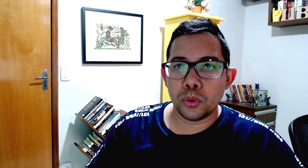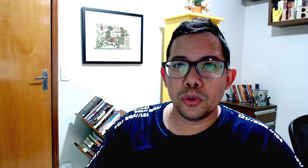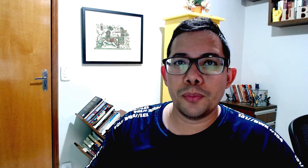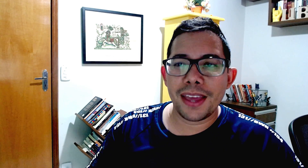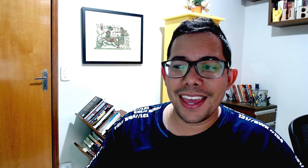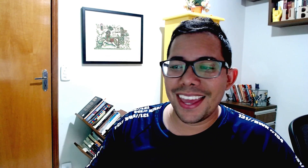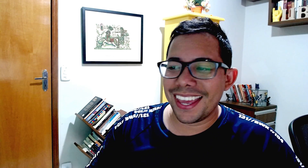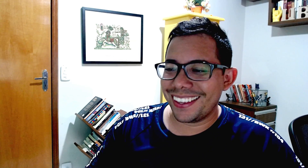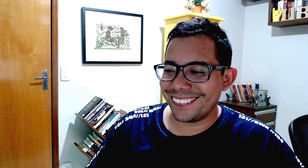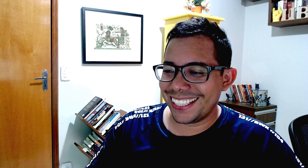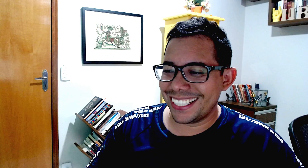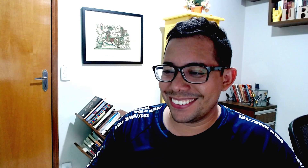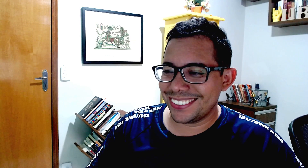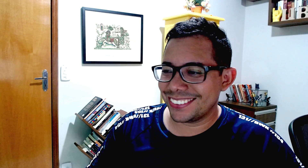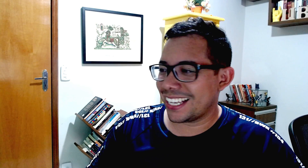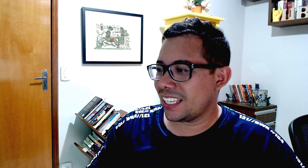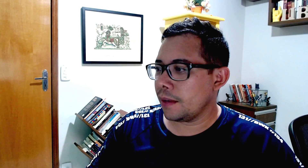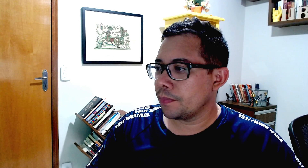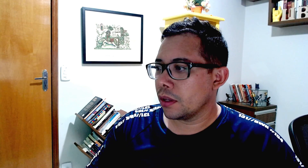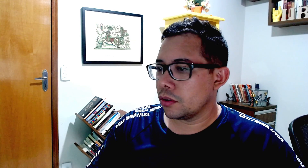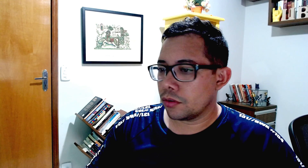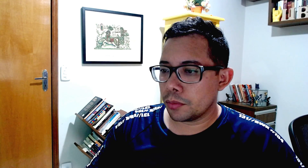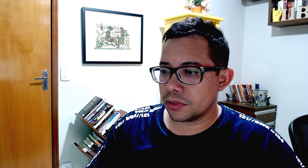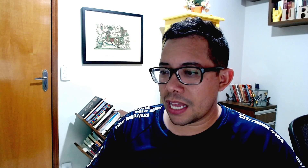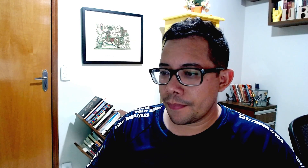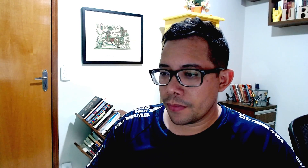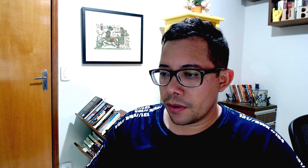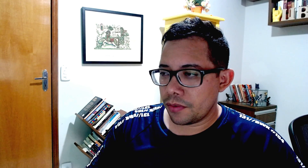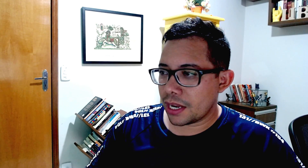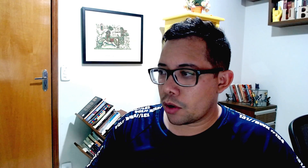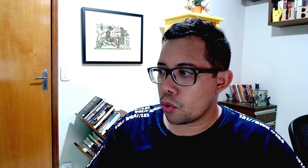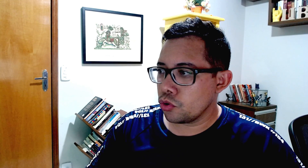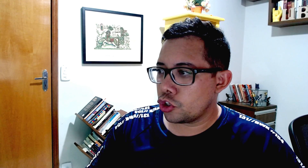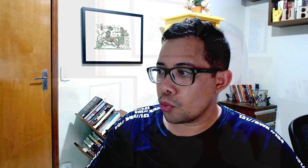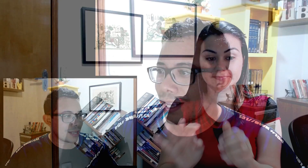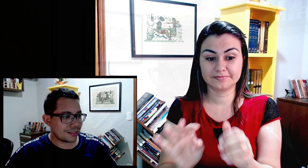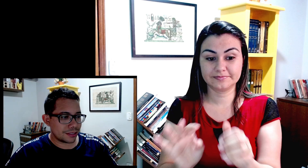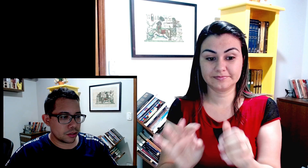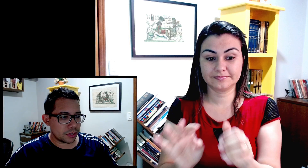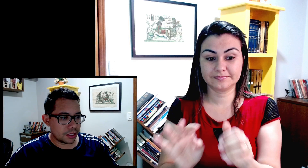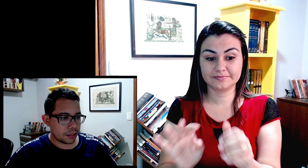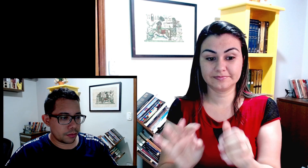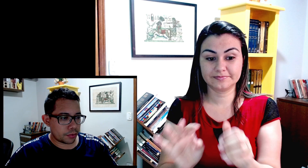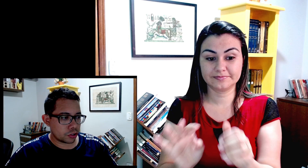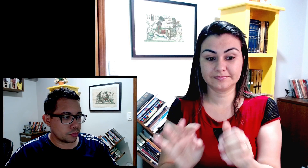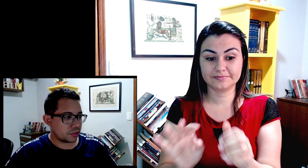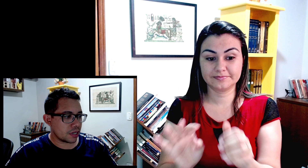Tudo bem. Beleza, vou soltar aqui. Vamos lá ver a continuação aqui. Próximo sinal.